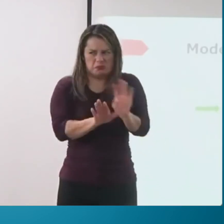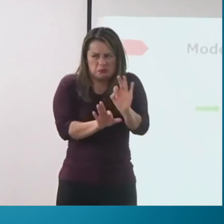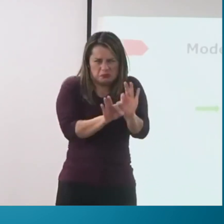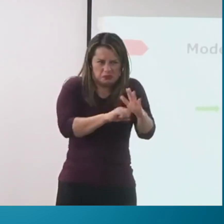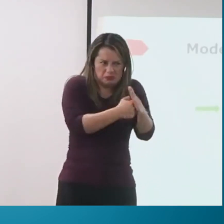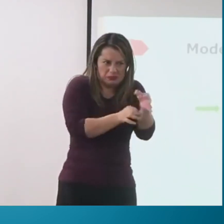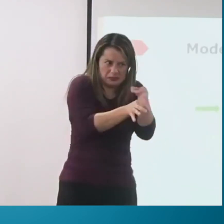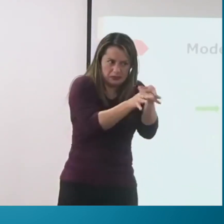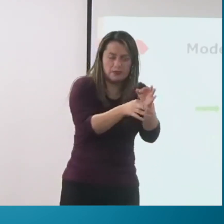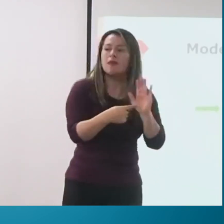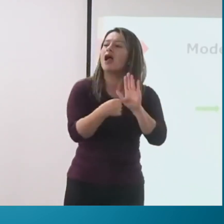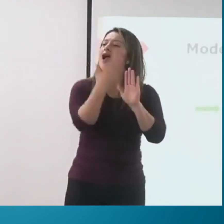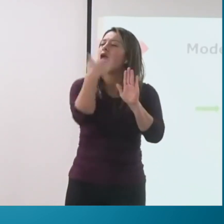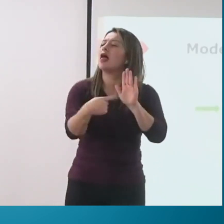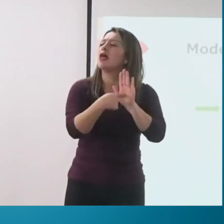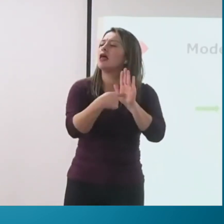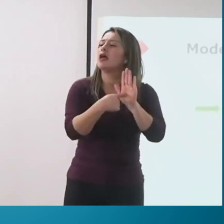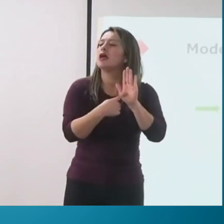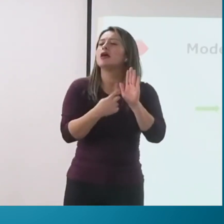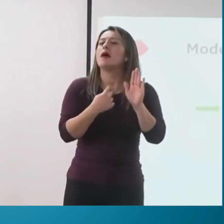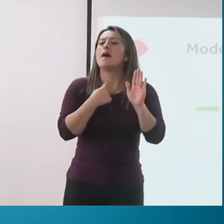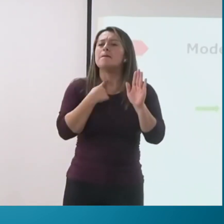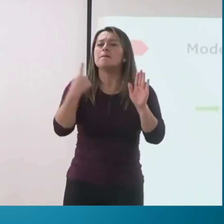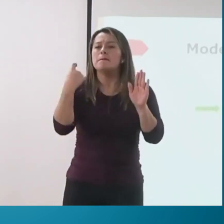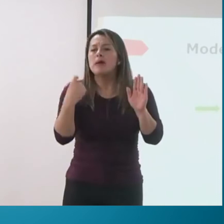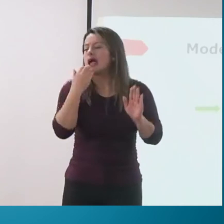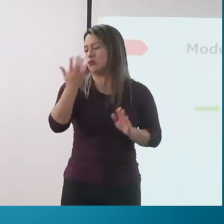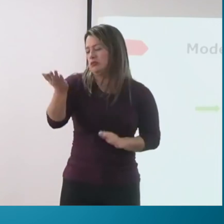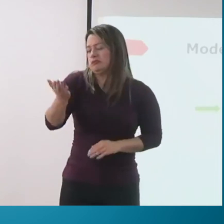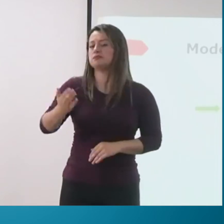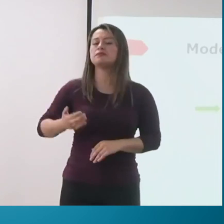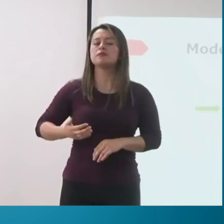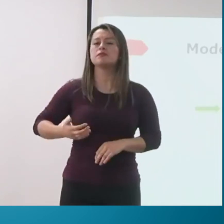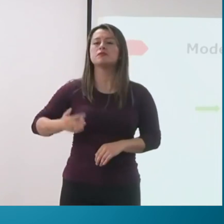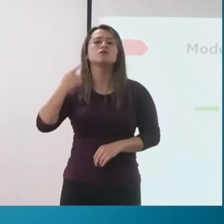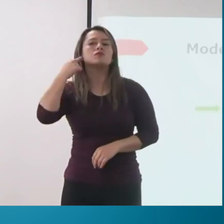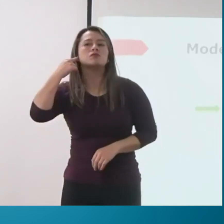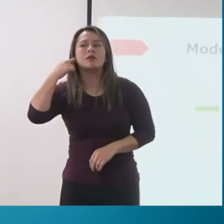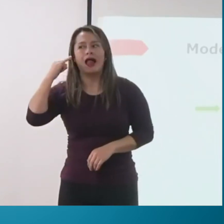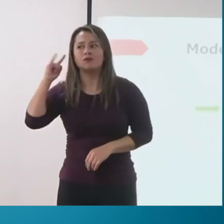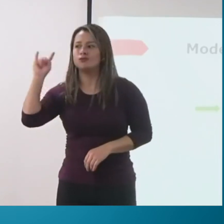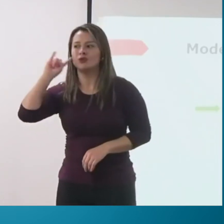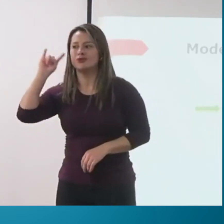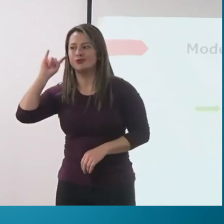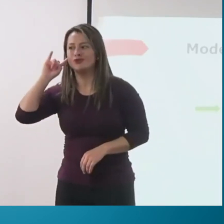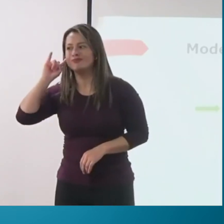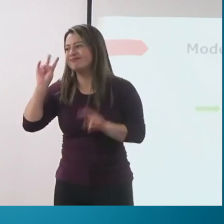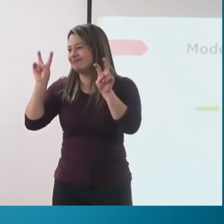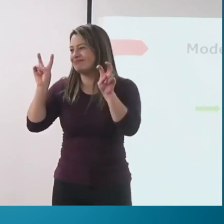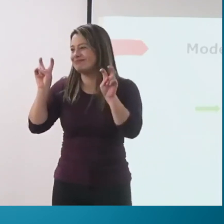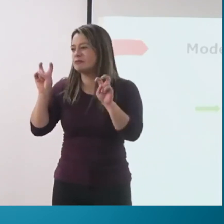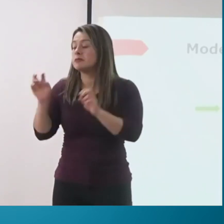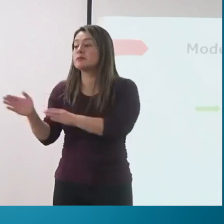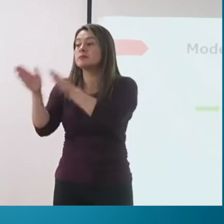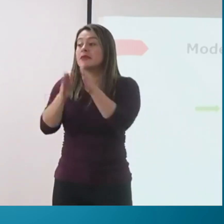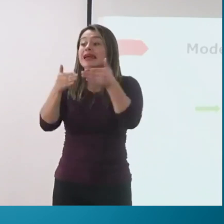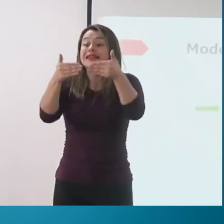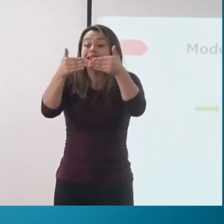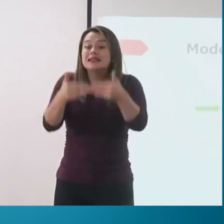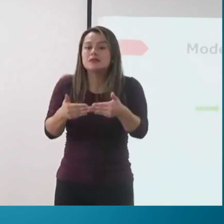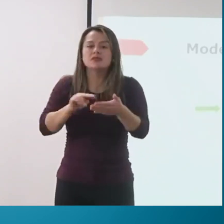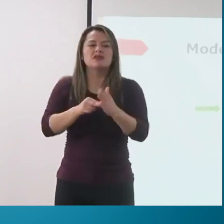ahí llamábamos deficiencia, tengo alterado un órgano, por ejemplo, no escucho, discapacidad llamábamos a la limitación en